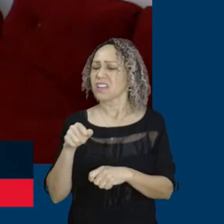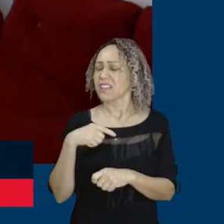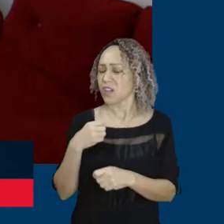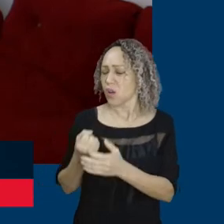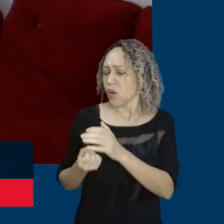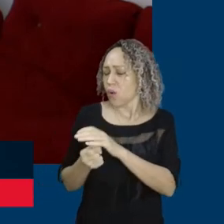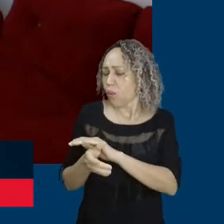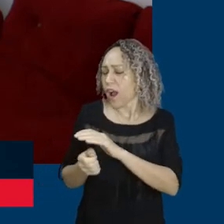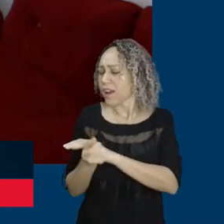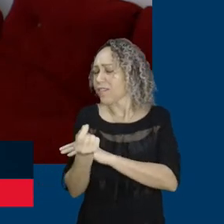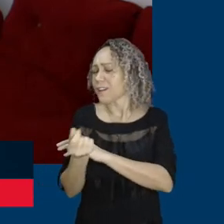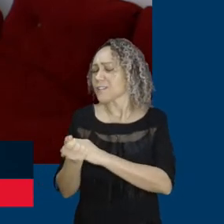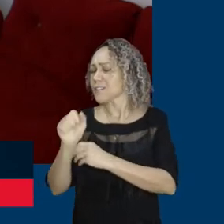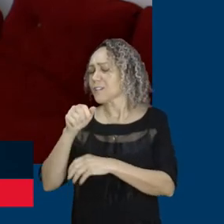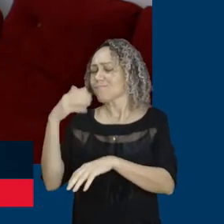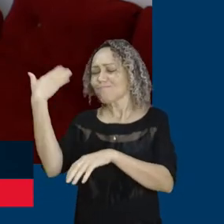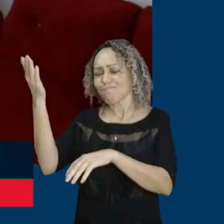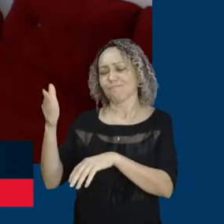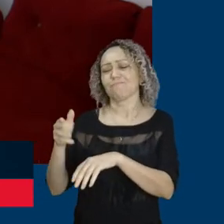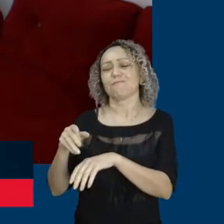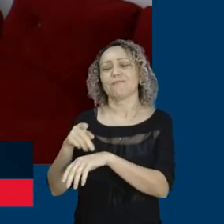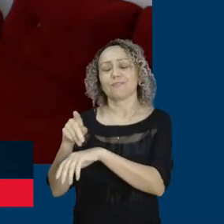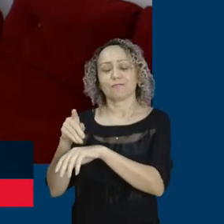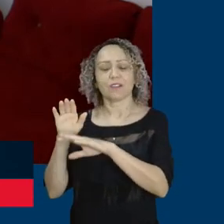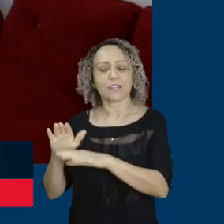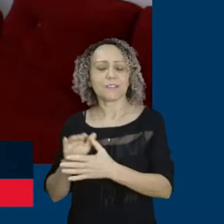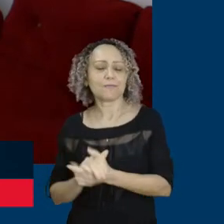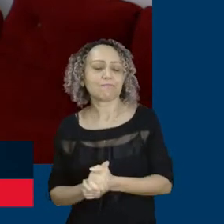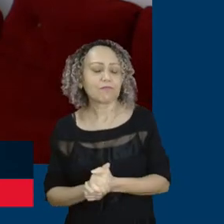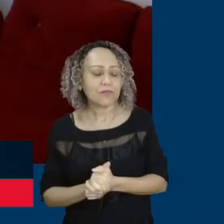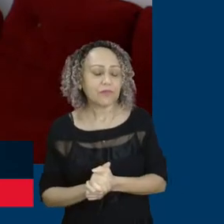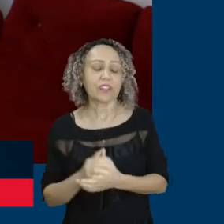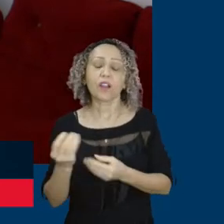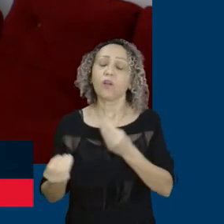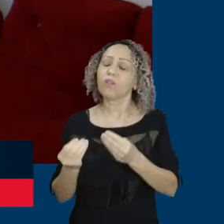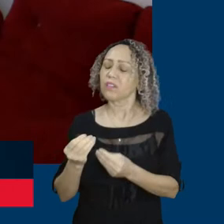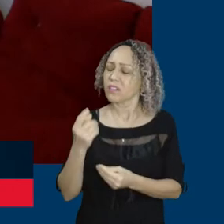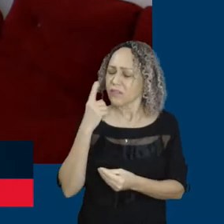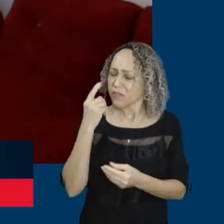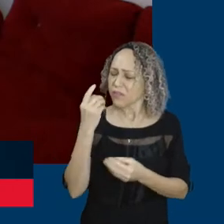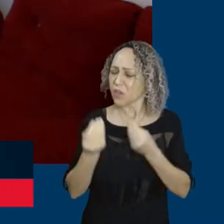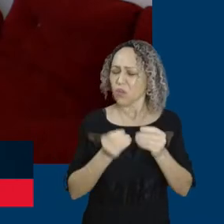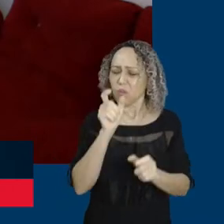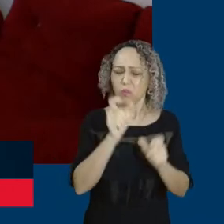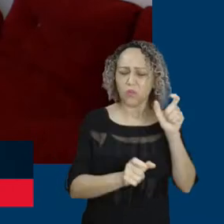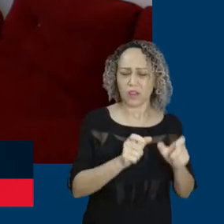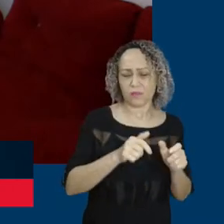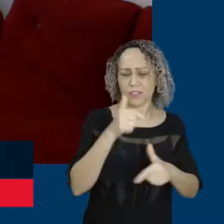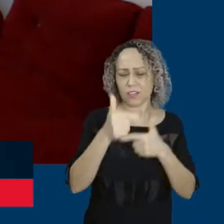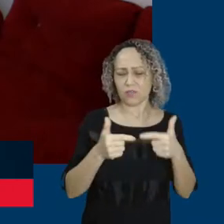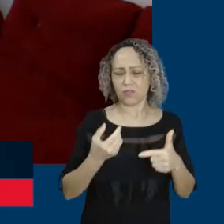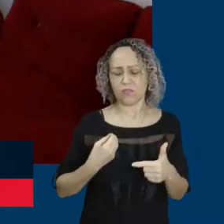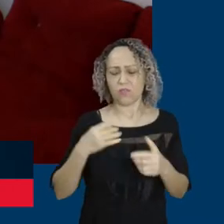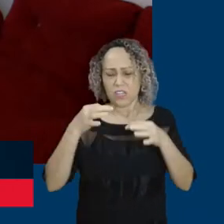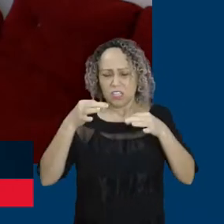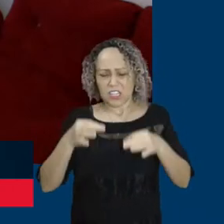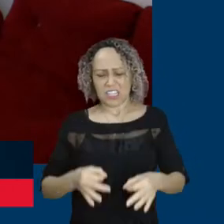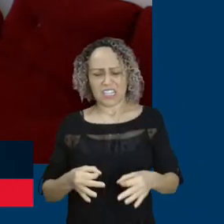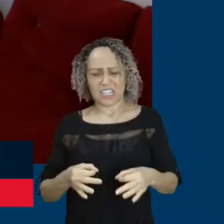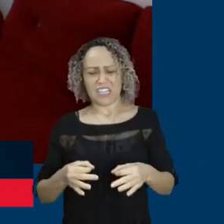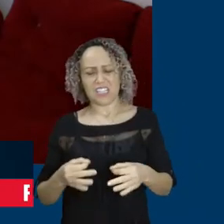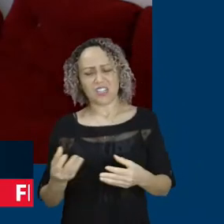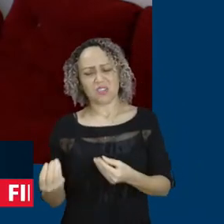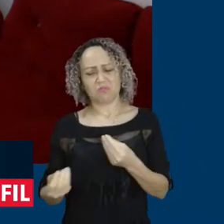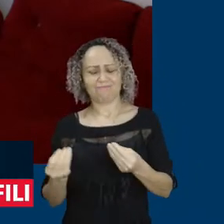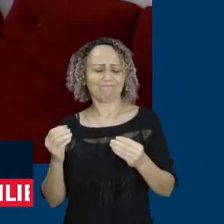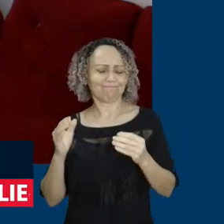que esses resultados aí são suficientes para os trabalhadores viverem com dignidade no país, né, para terem garantia a renda das